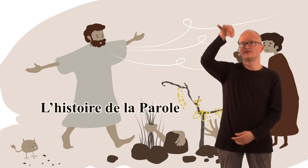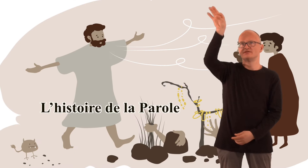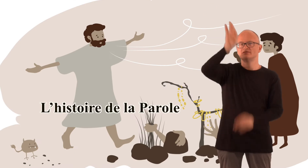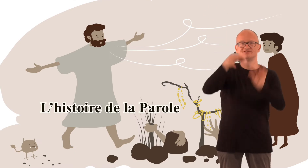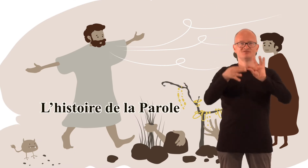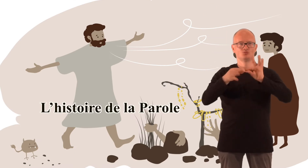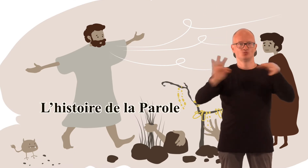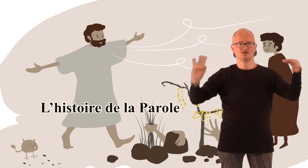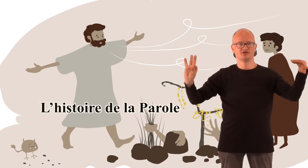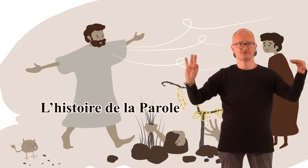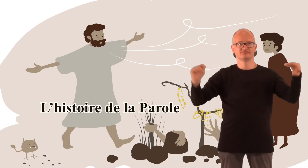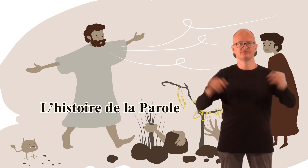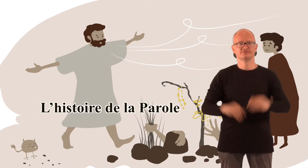L'histoire de la parole.